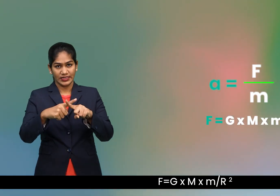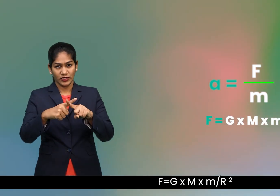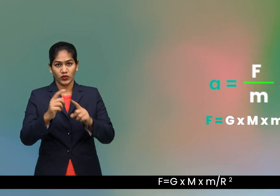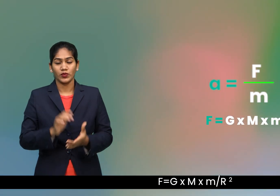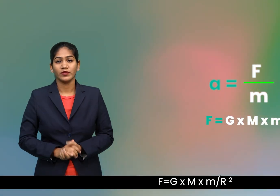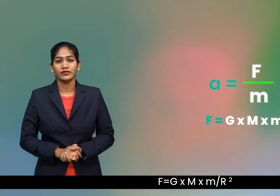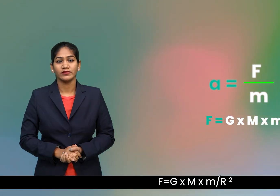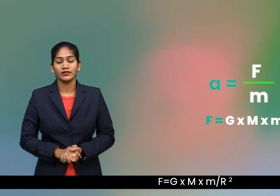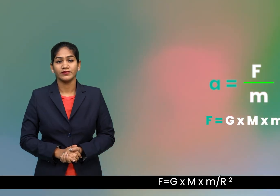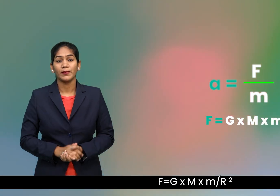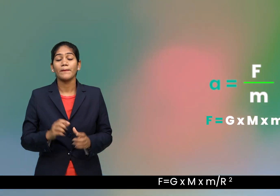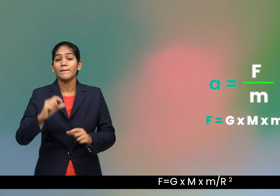/r² ನಲ್ಲಿ ಬಳಸಬಹುದು.